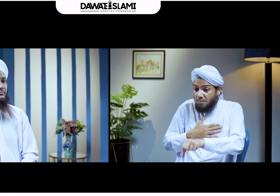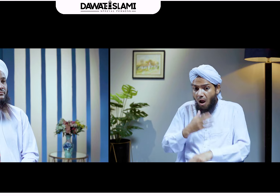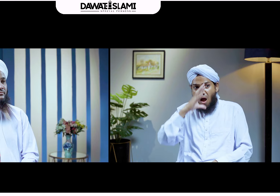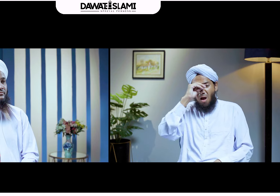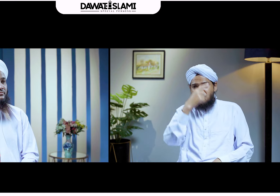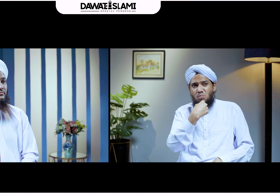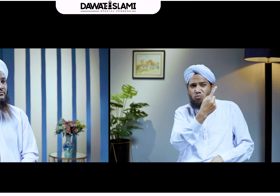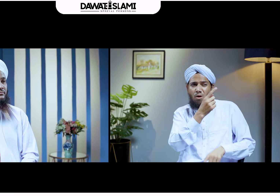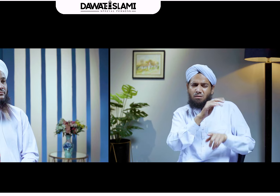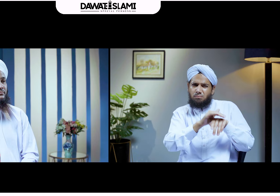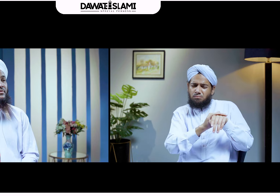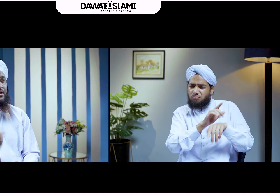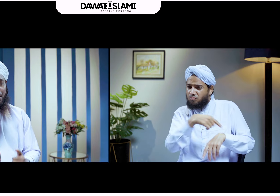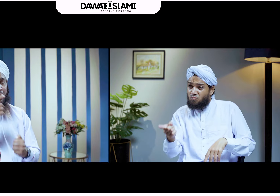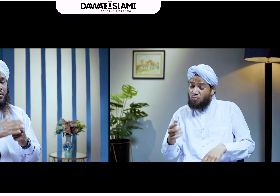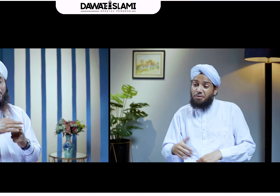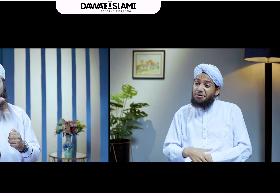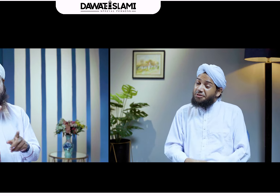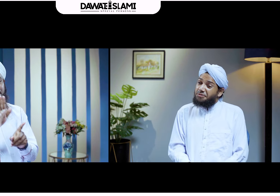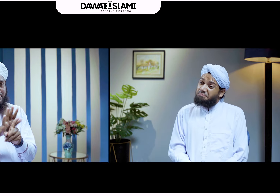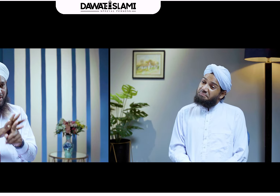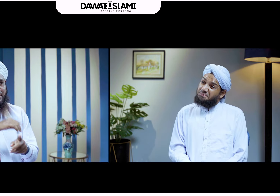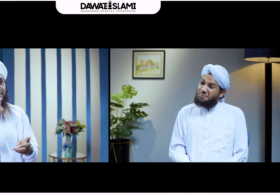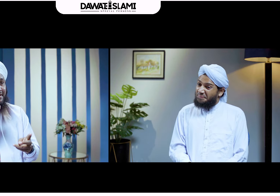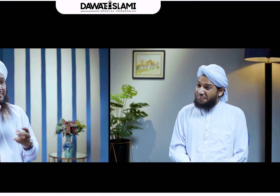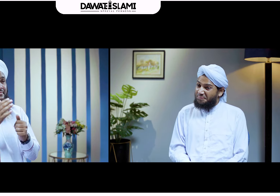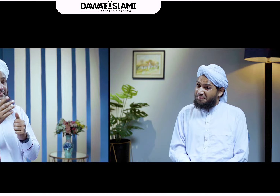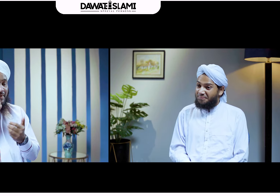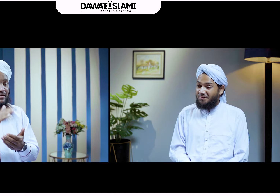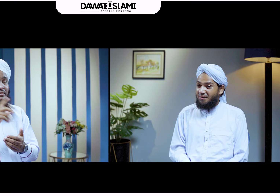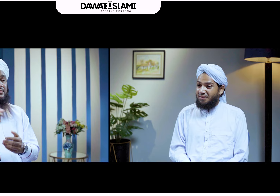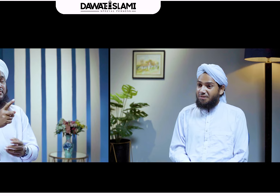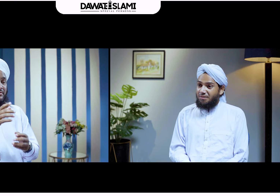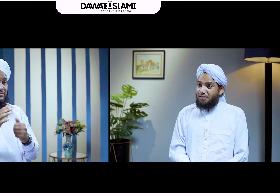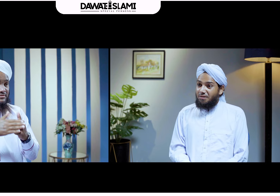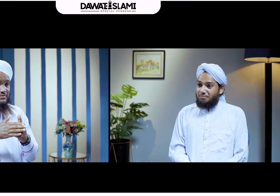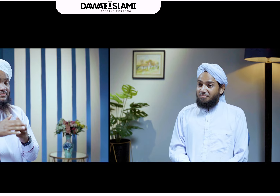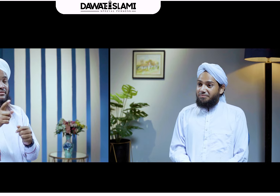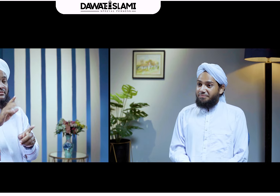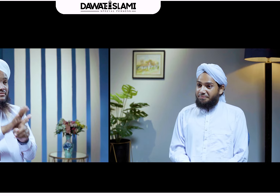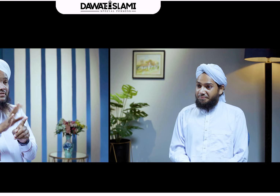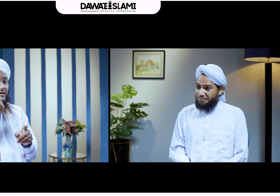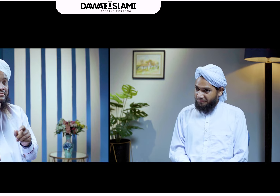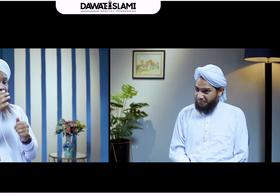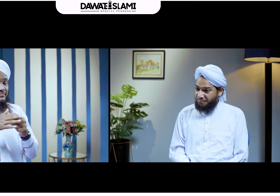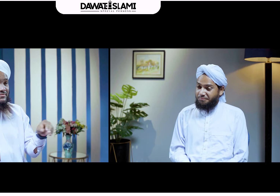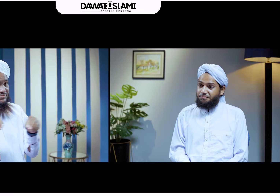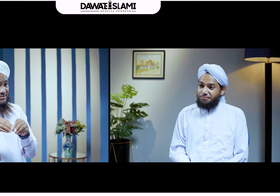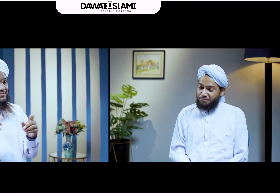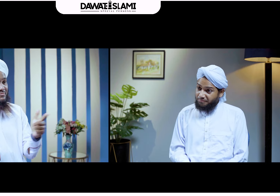کریں گے کہ آپ بھی شفقت دو. عورت کو آپ سمجھا رہے ہیں, بیوی کو سمجھا رہے ہیں, اپنی مدنی بیٹی کو سمجھا رہے ہیں بیٹی مت جاؤ, اور شوہر کے ساتھ آپ مطلب سلو کر لو. اب وہ